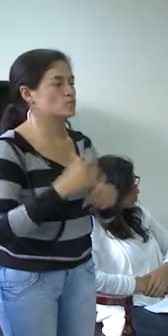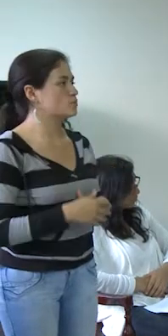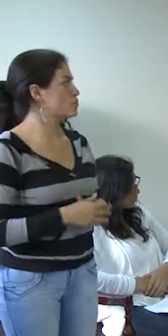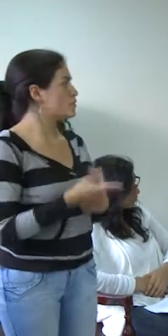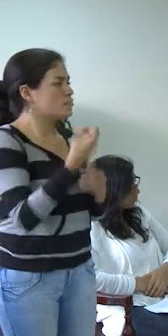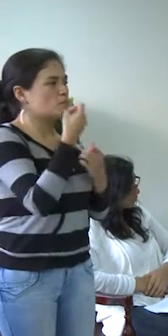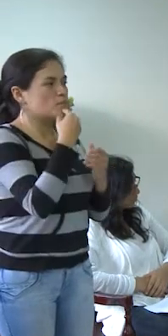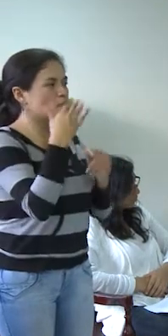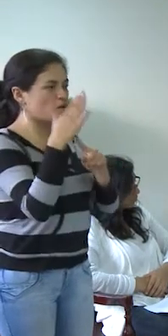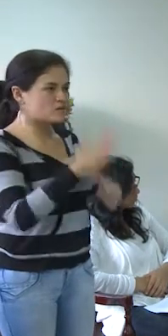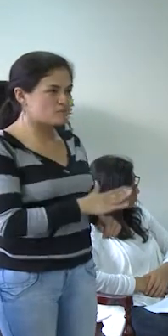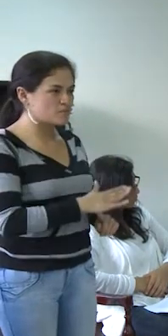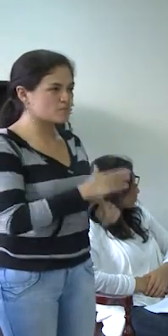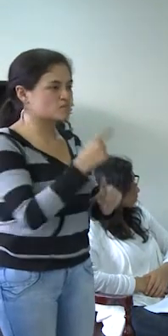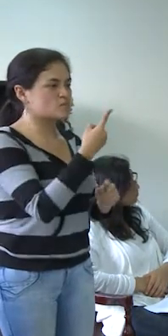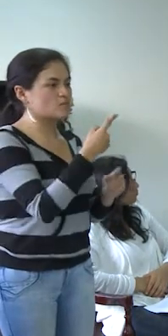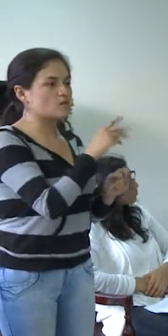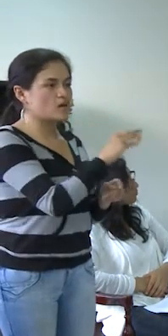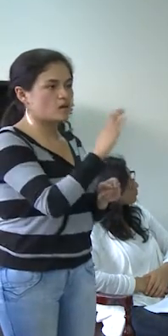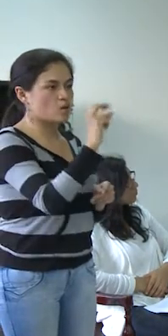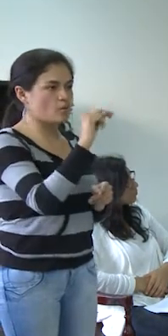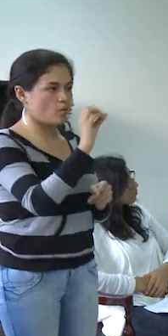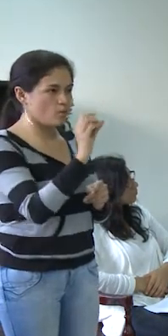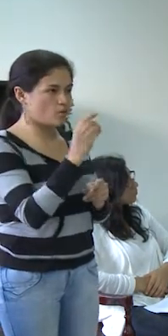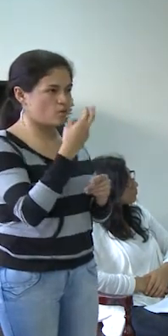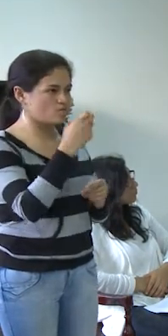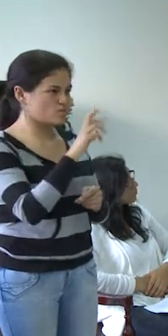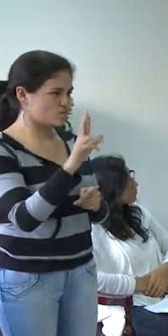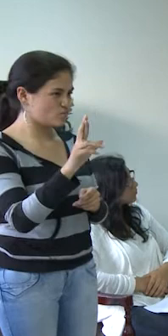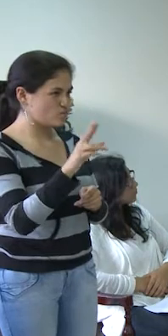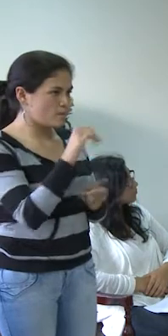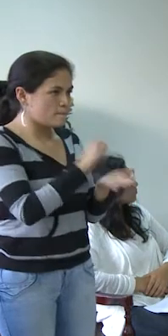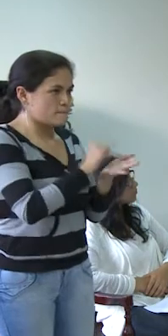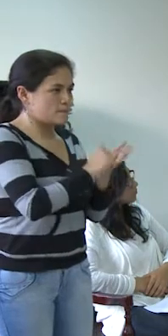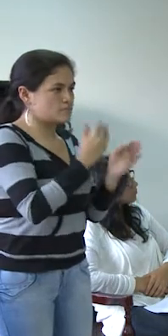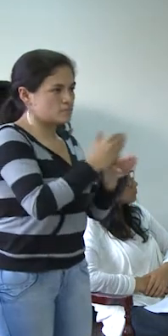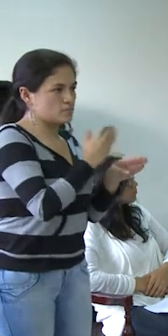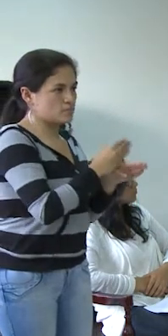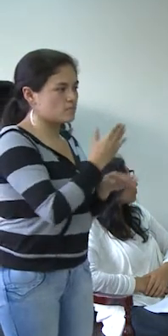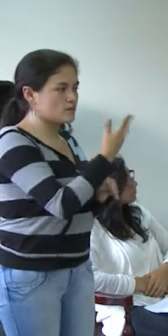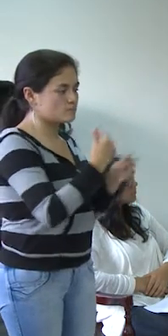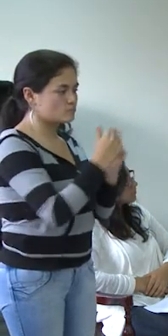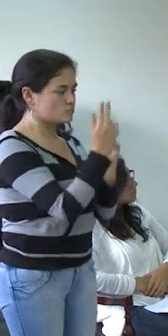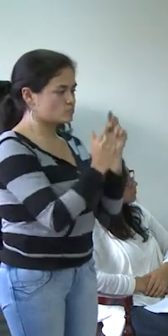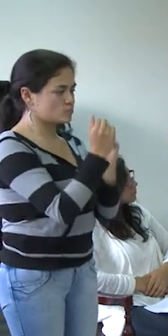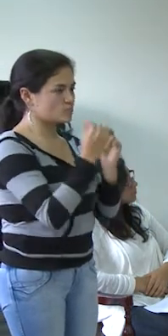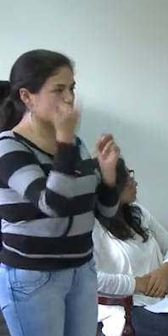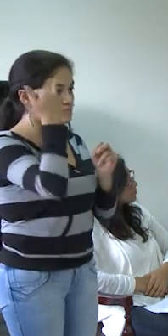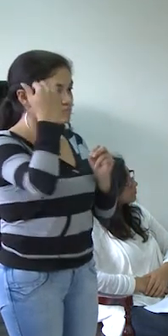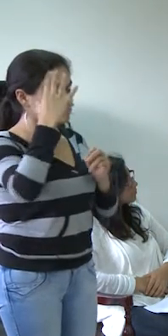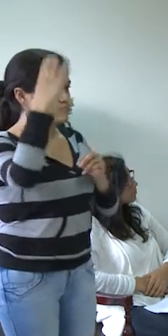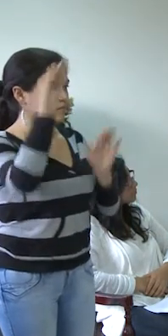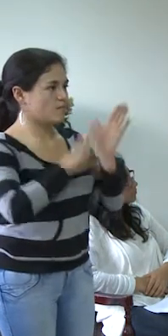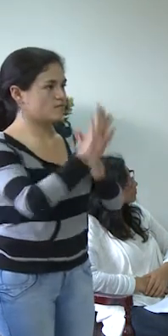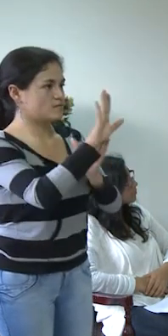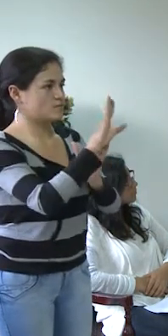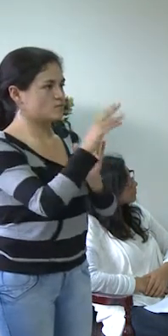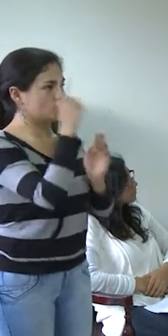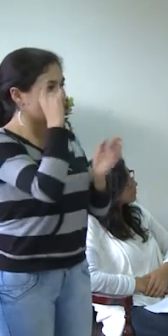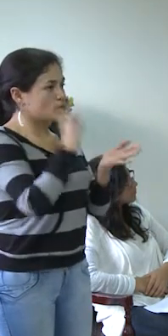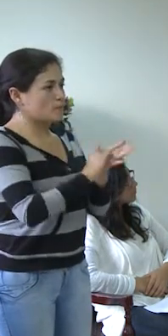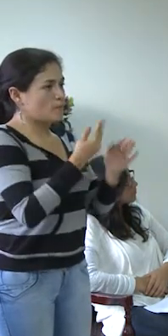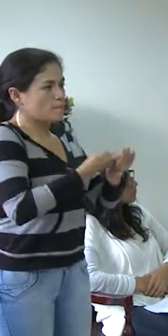las represiones del Cono Sur, que dejaron un espacio de crecimiento y de propuesta intelectual muy interesante. Yo creo que los aportes